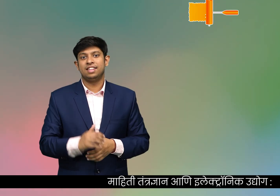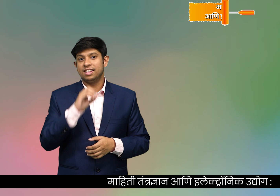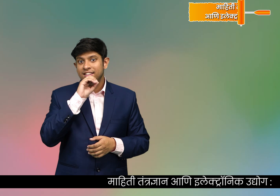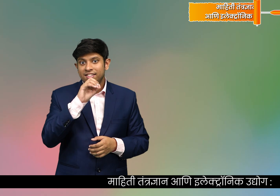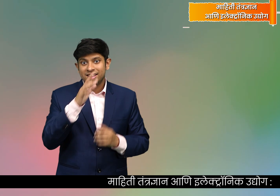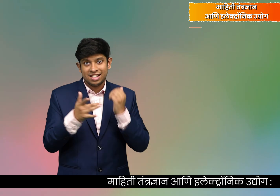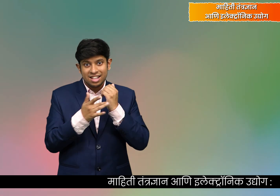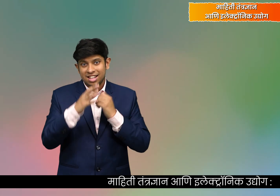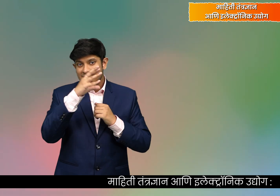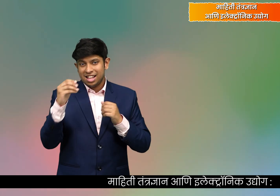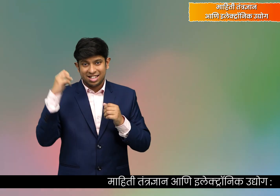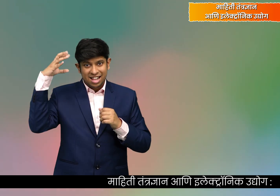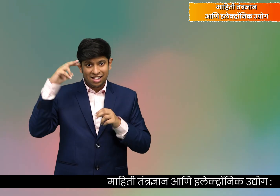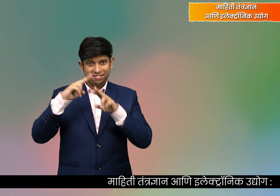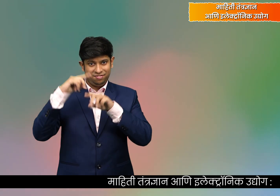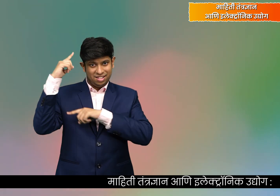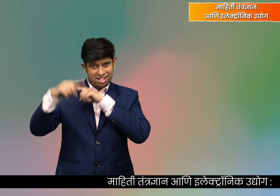माहिती तंत्रज्ञान आणि इलेक्ट्रॉनिक उद्योग.